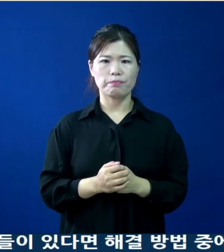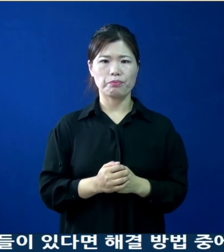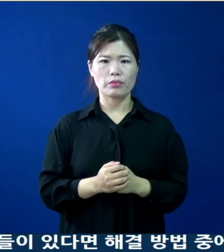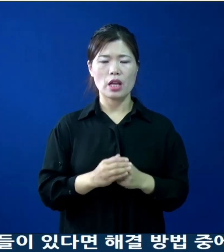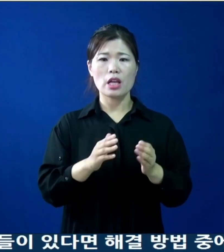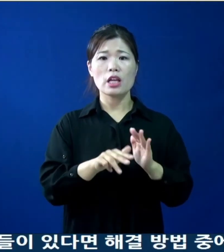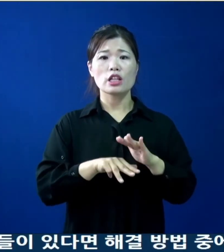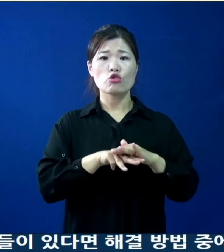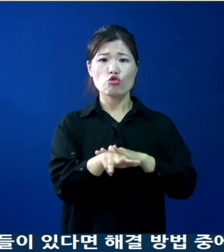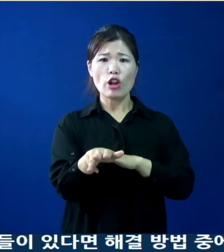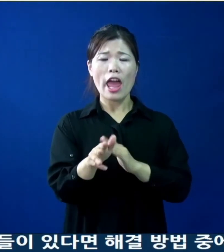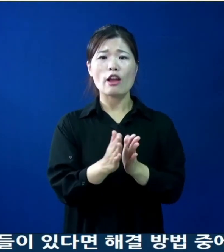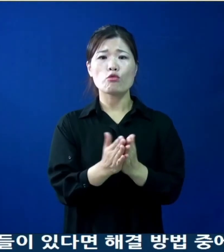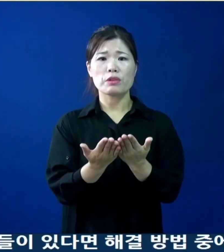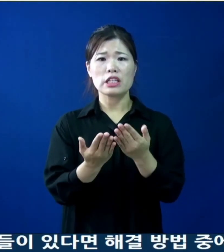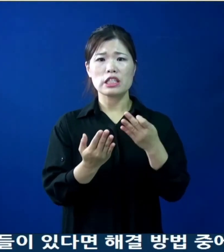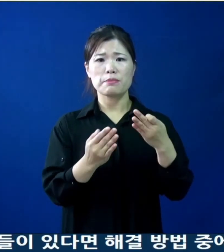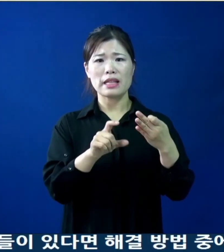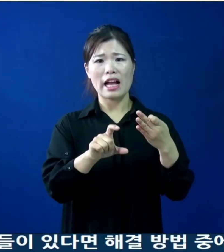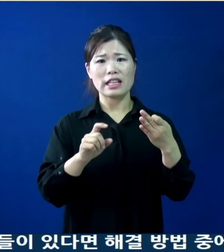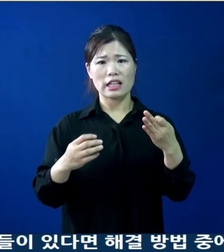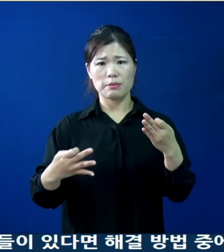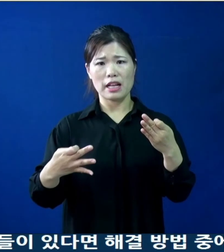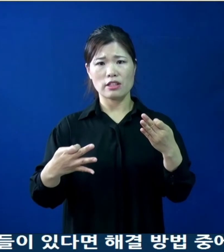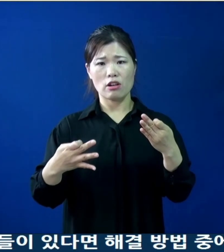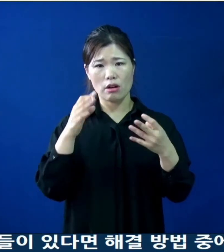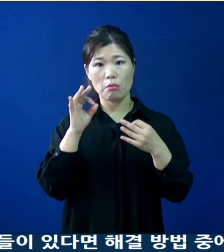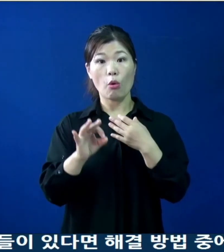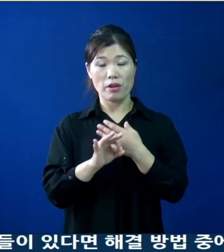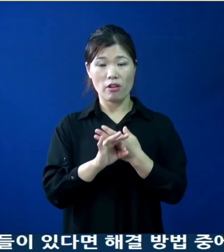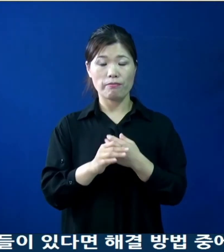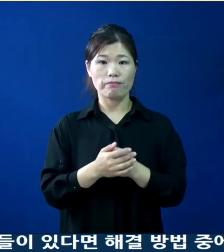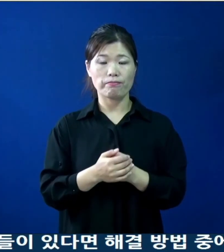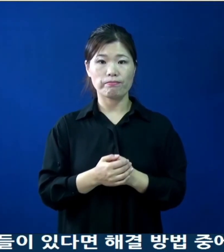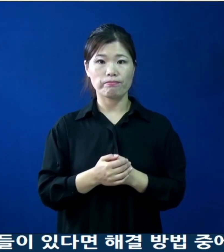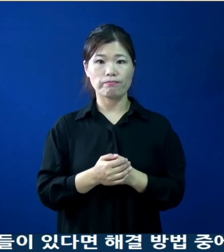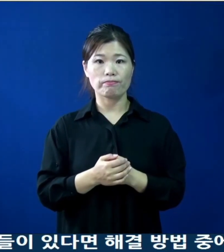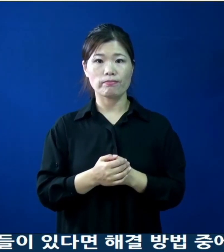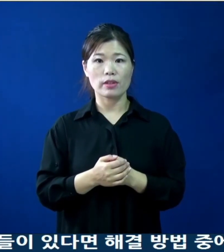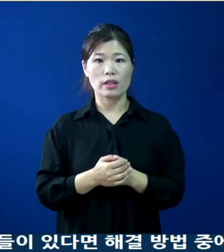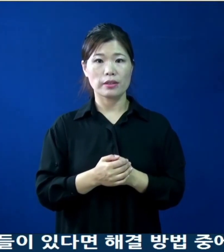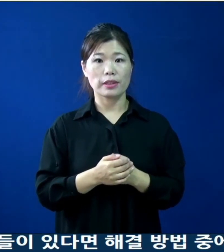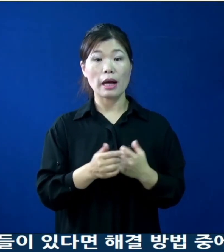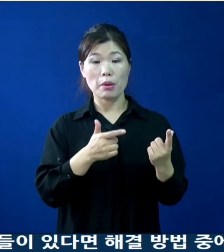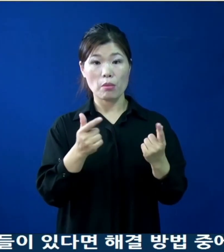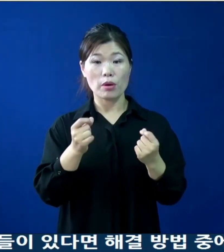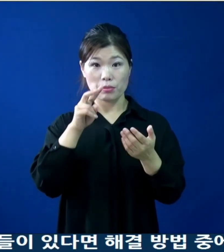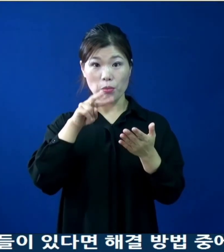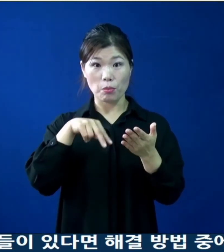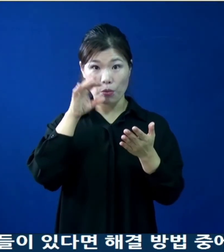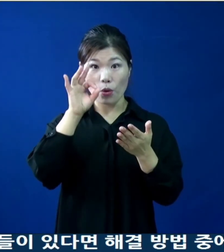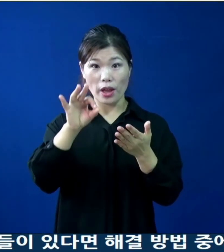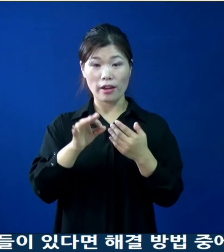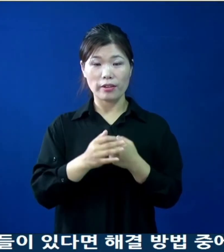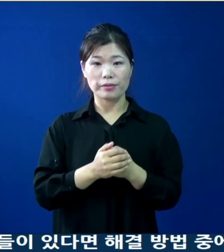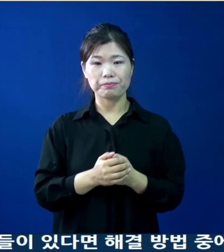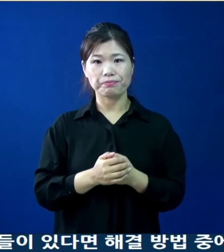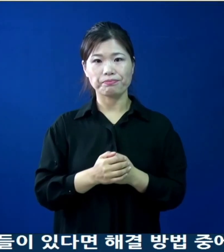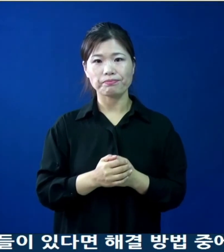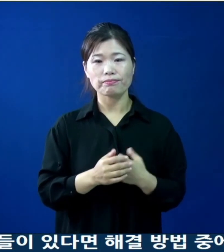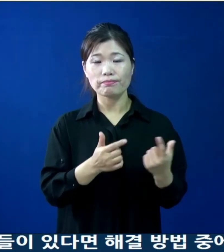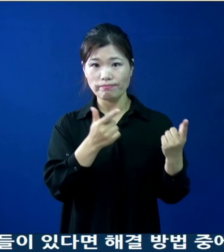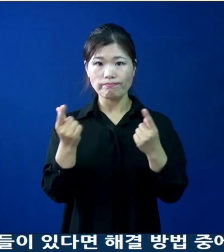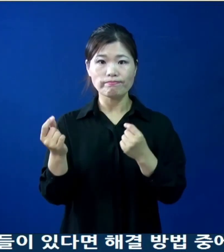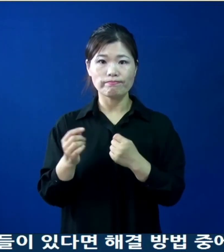출애굽기 14장 14절에 보면 한번 먼저 14장 14절 보고 가겠습니다. 출애굽기 14장 14절 같이